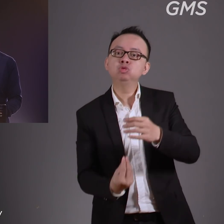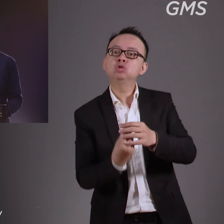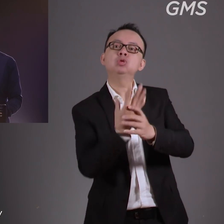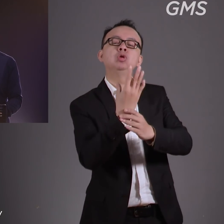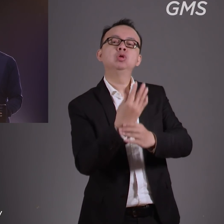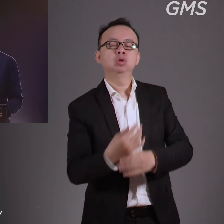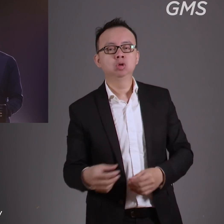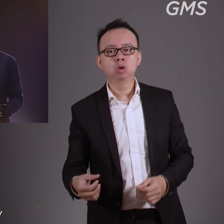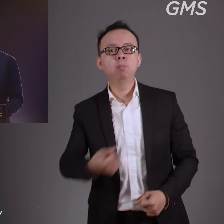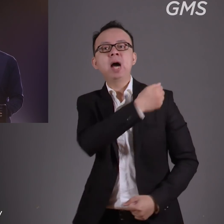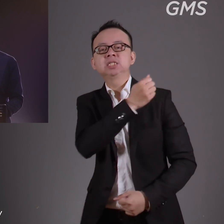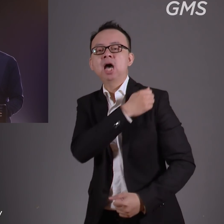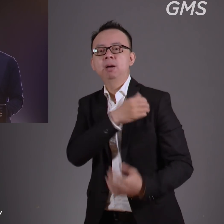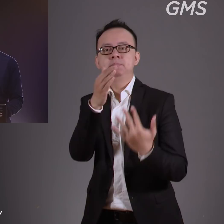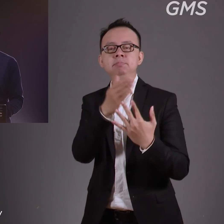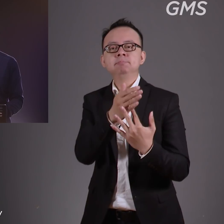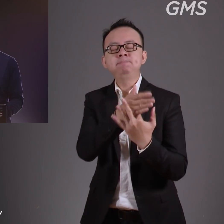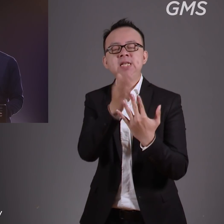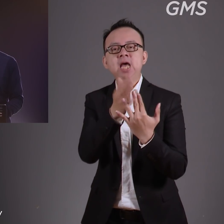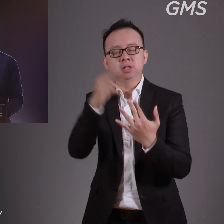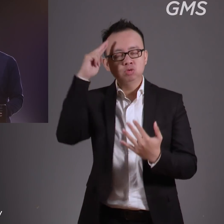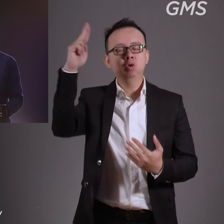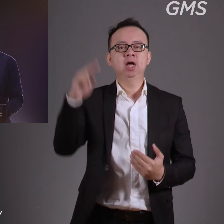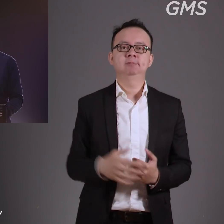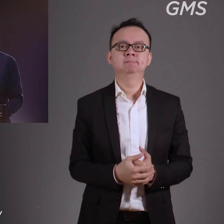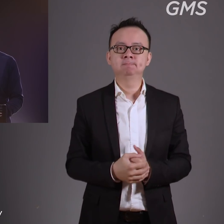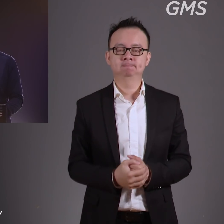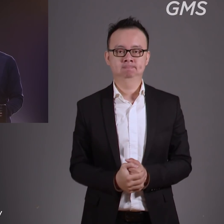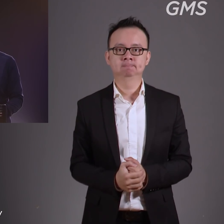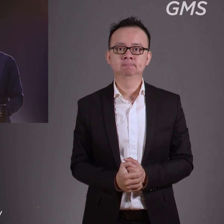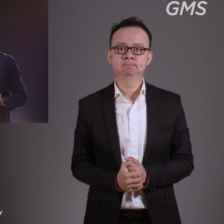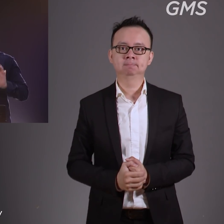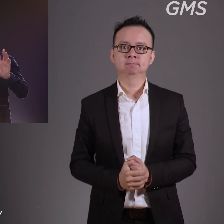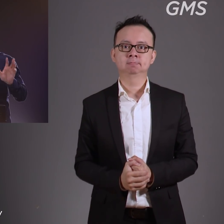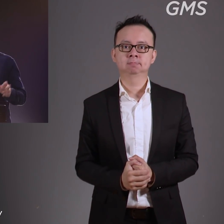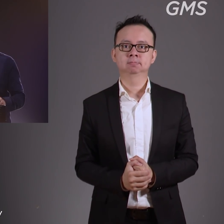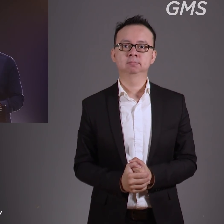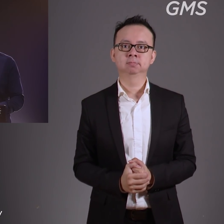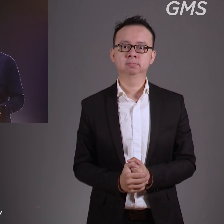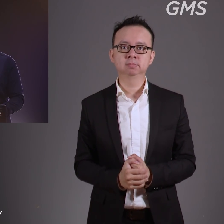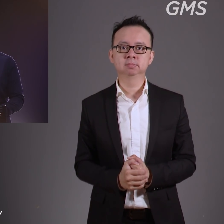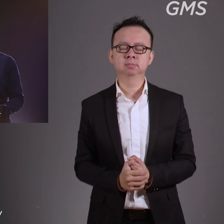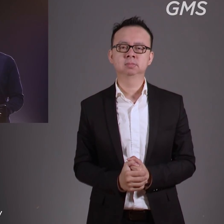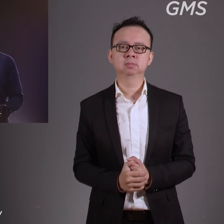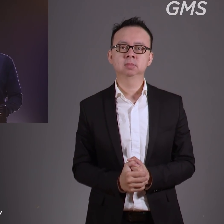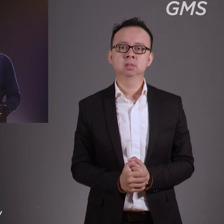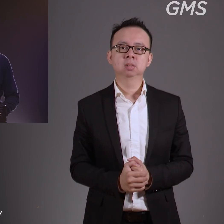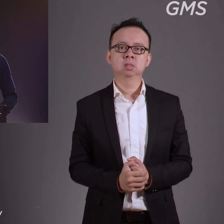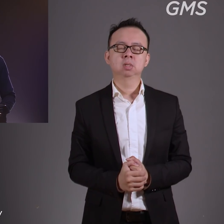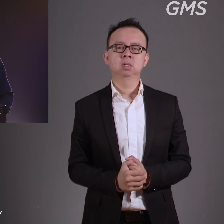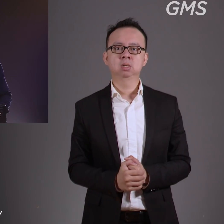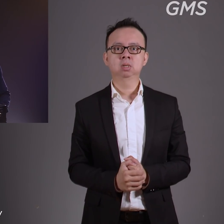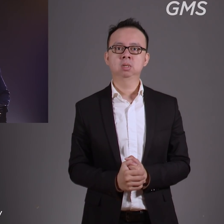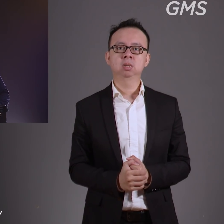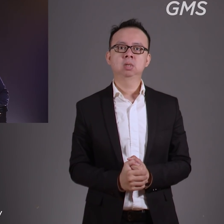Allah. Karena Abraham kan juga dari Mesopotamia, di daerah Timur Tengah. Lalu dari